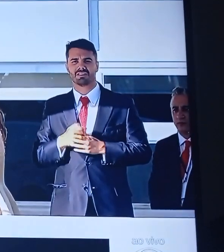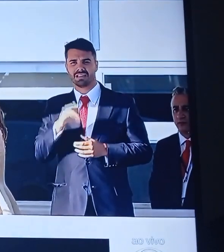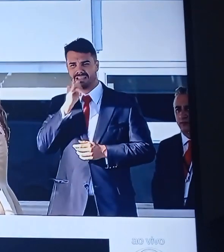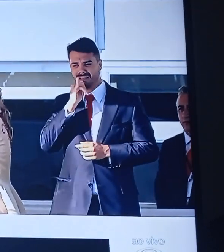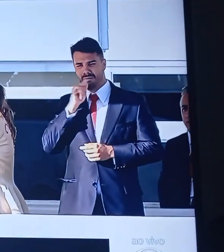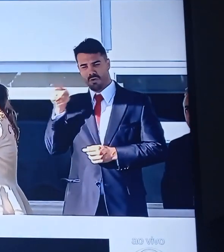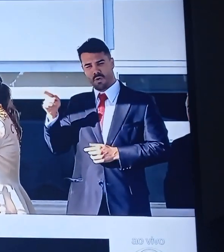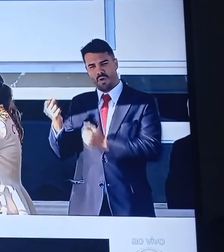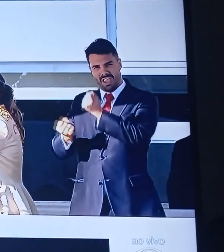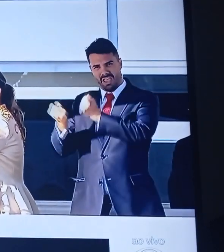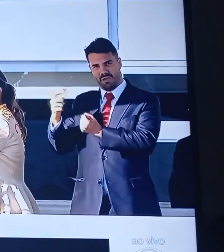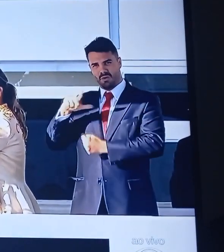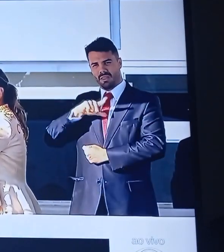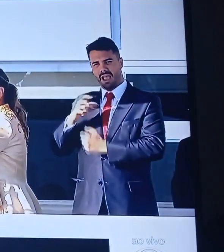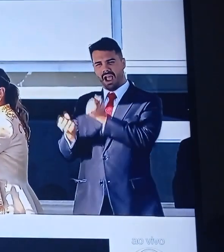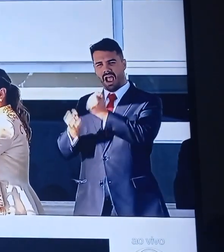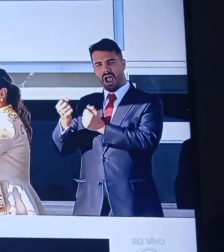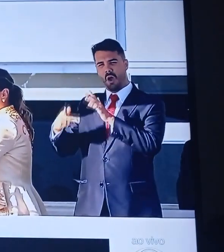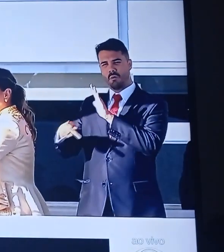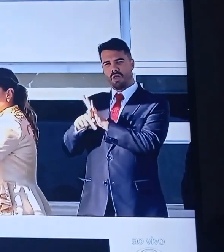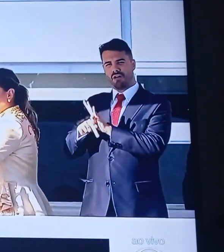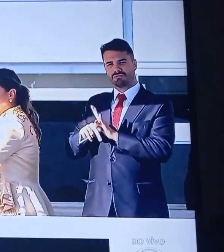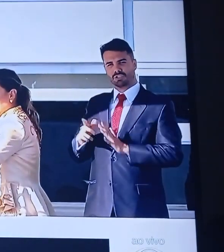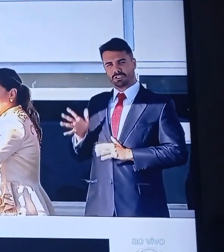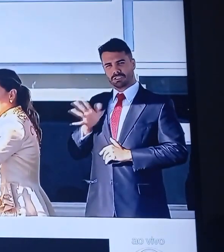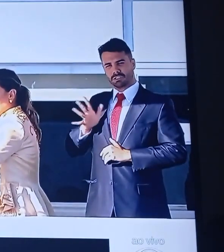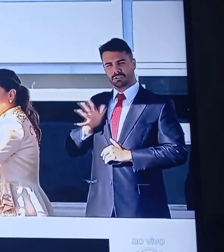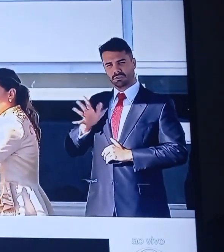automóvel de luxo para não ver nossos irmãos que